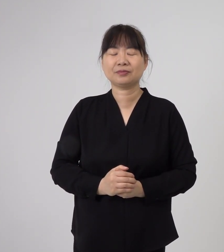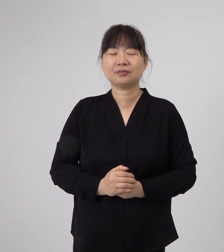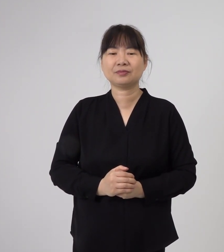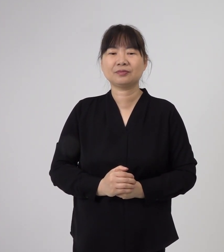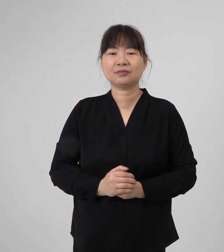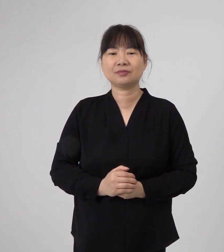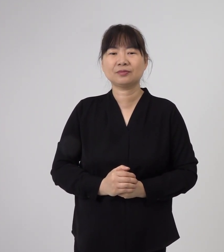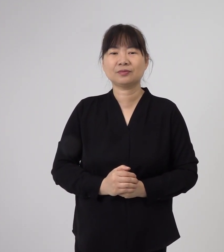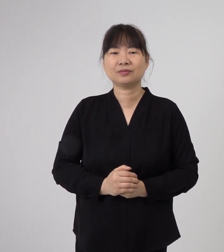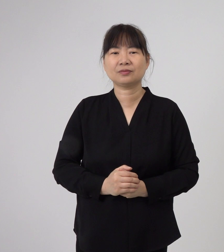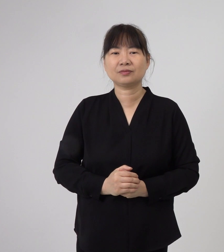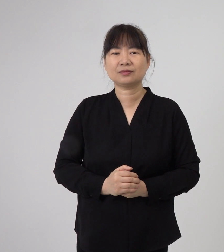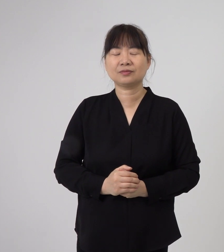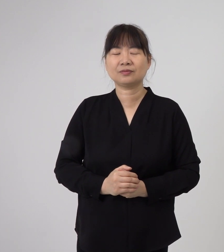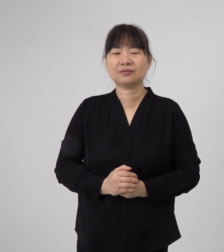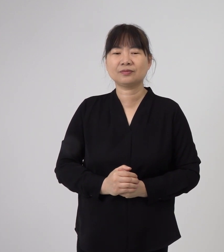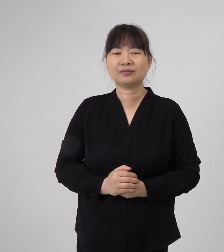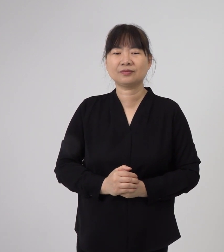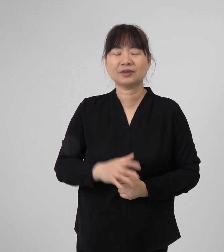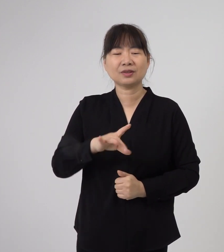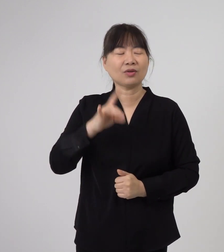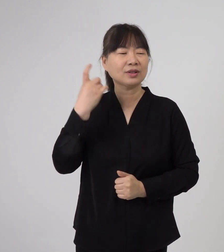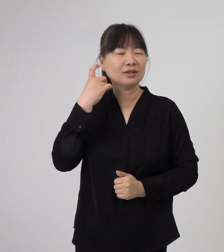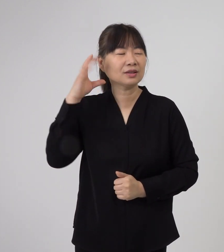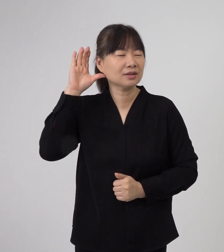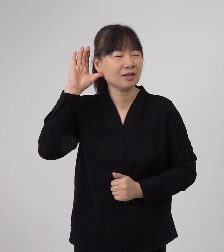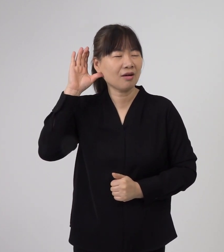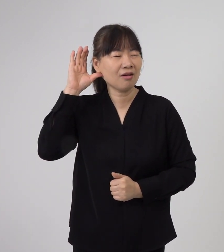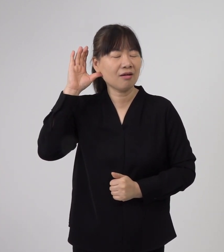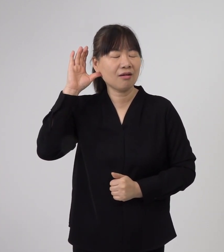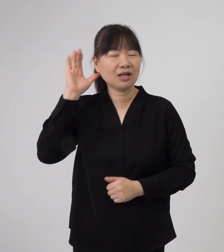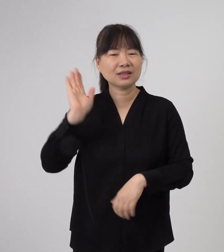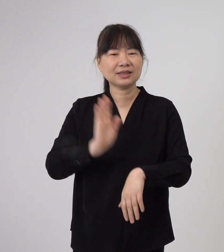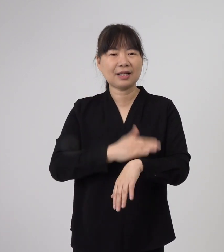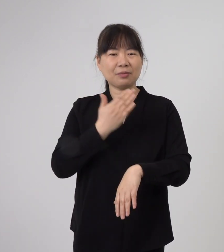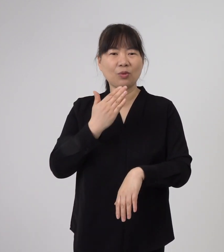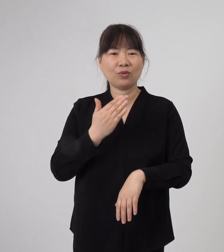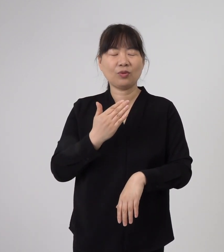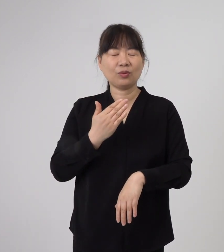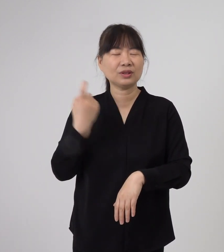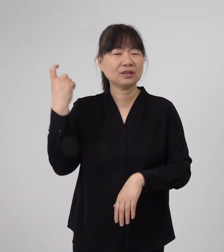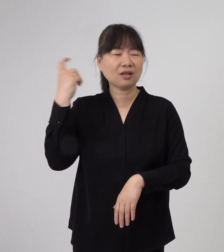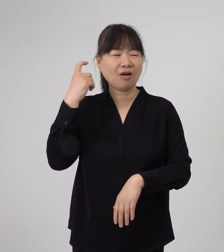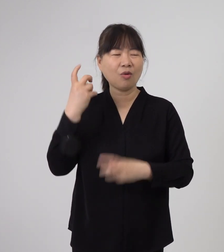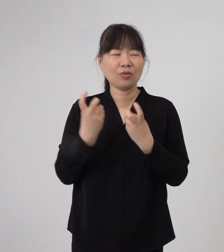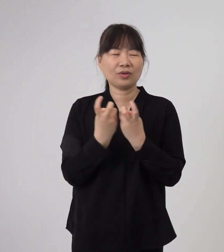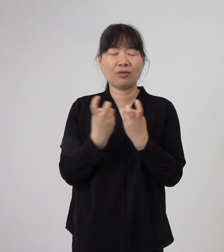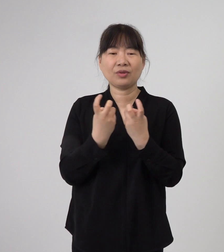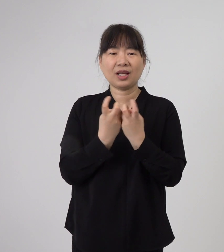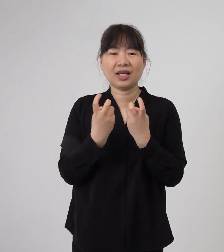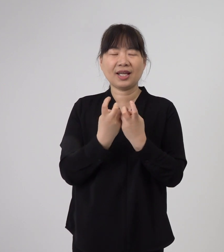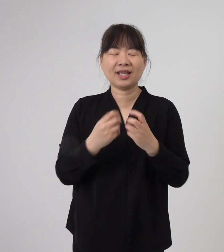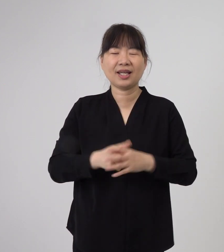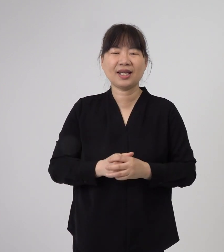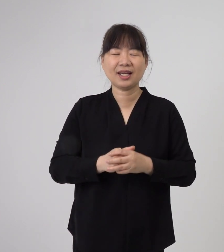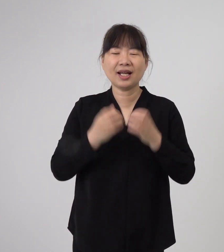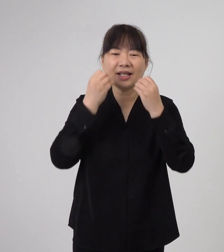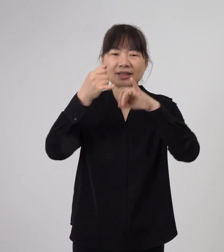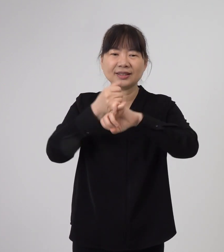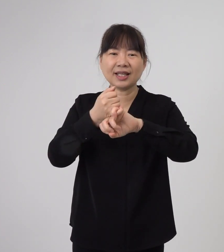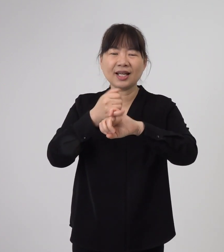그러니까 먼저 들어야 돼요. 근데 이걸 잘못 들으면 어떤 문제가 발생하는가?